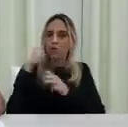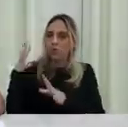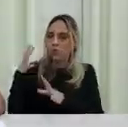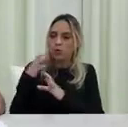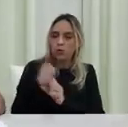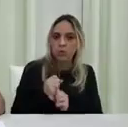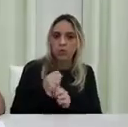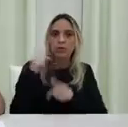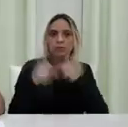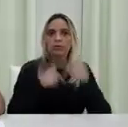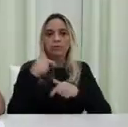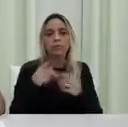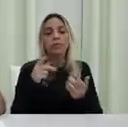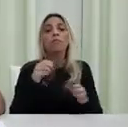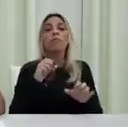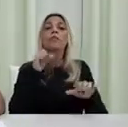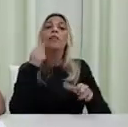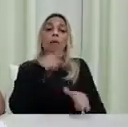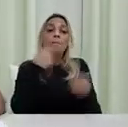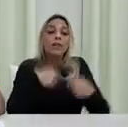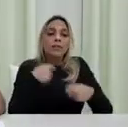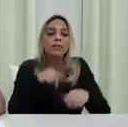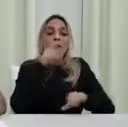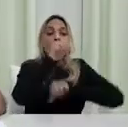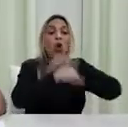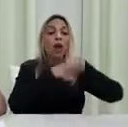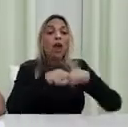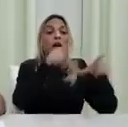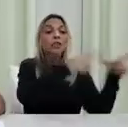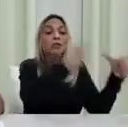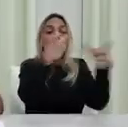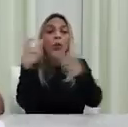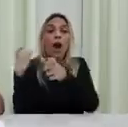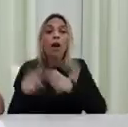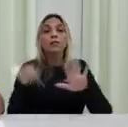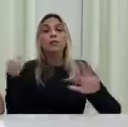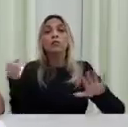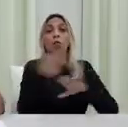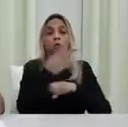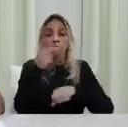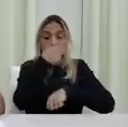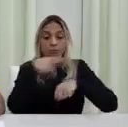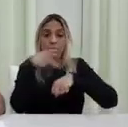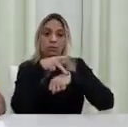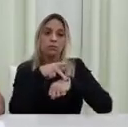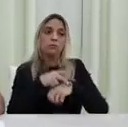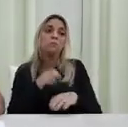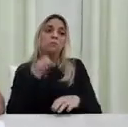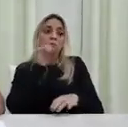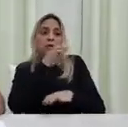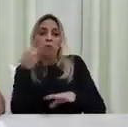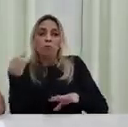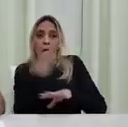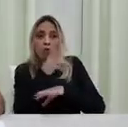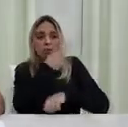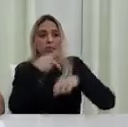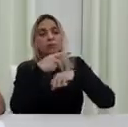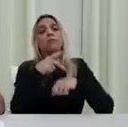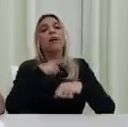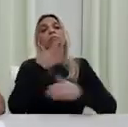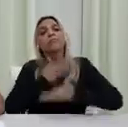pela autodeterminação dos povos indígenas, tornar essas grandes áreas novos países. Bem, em sendo novos países, eles vão fazer